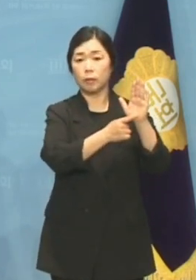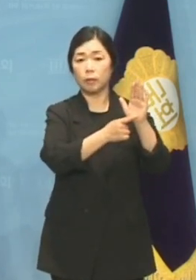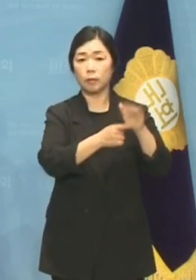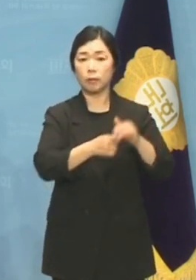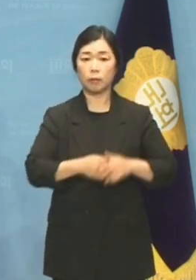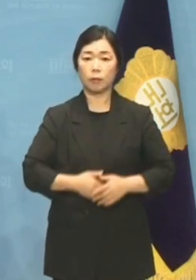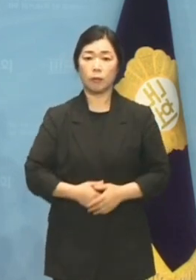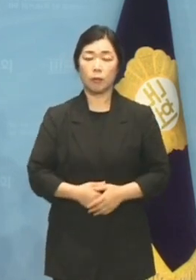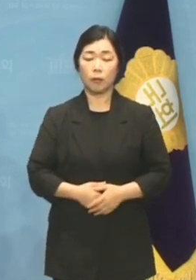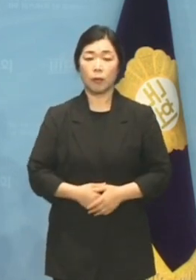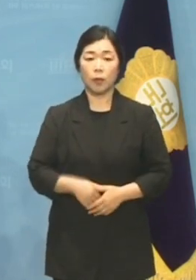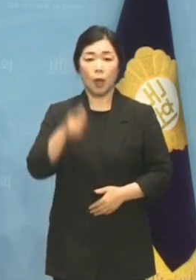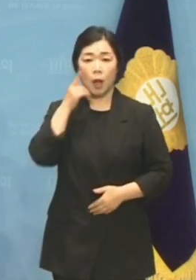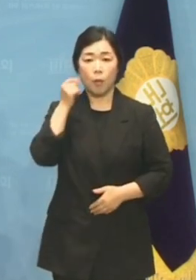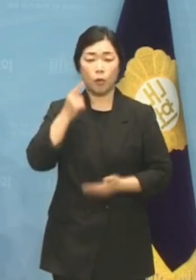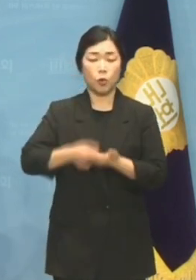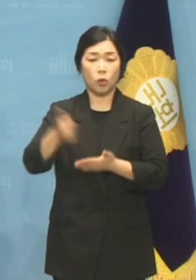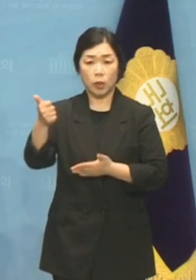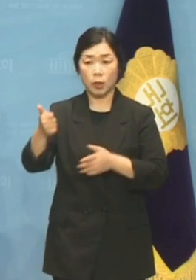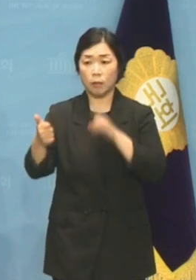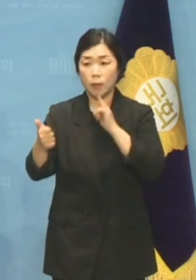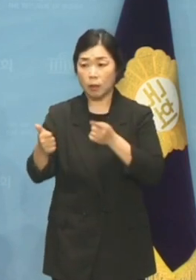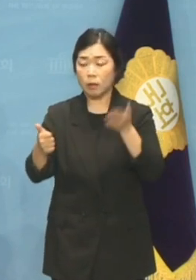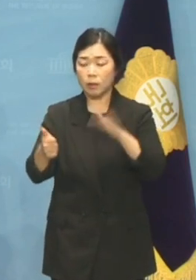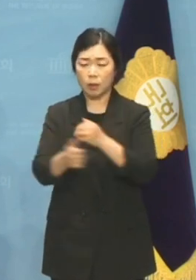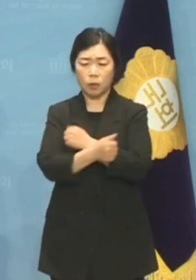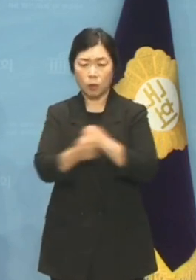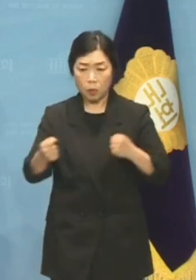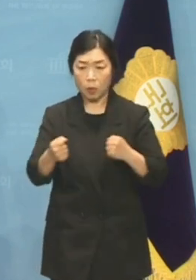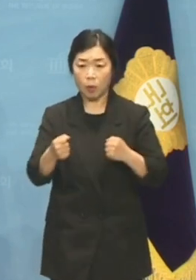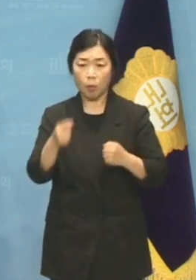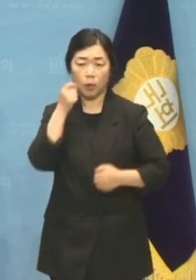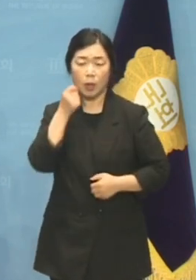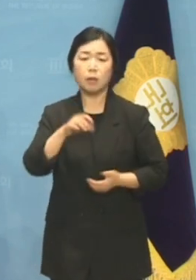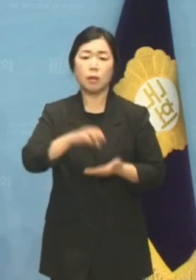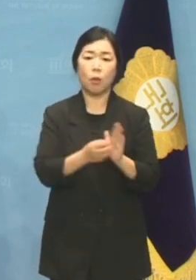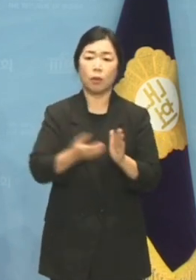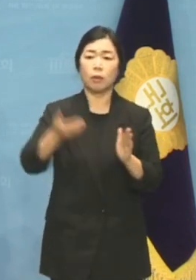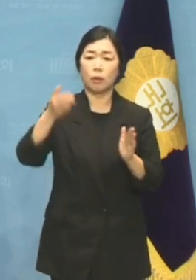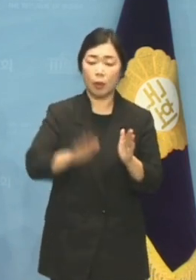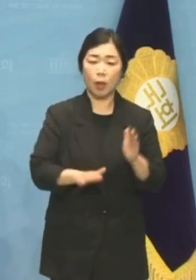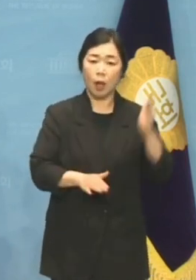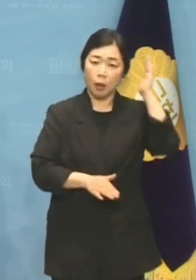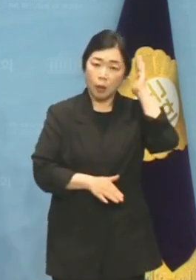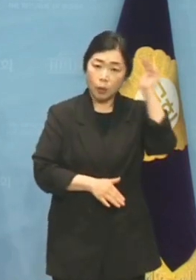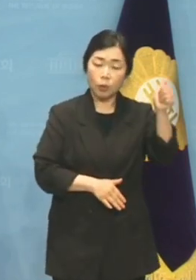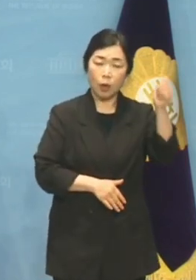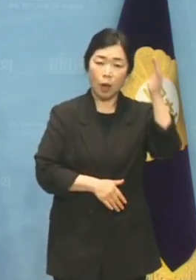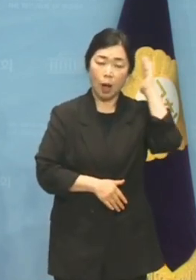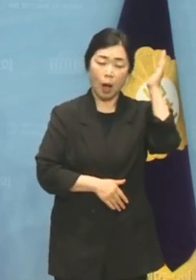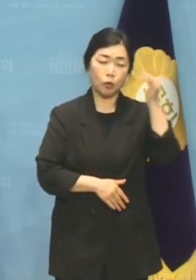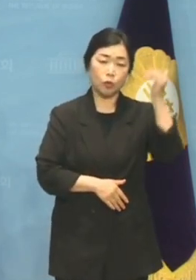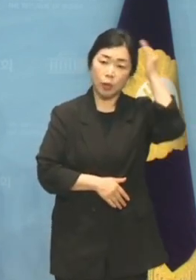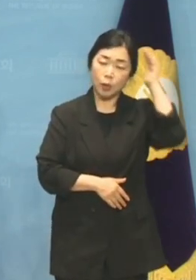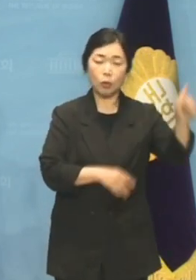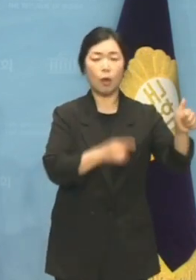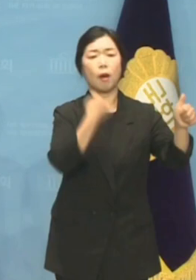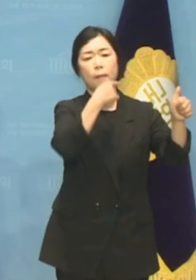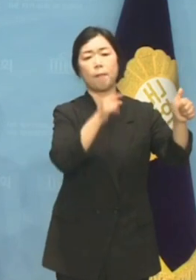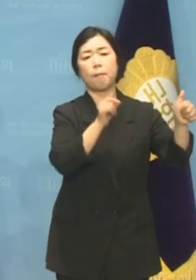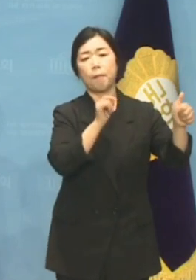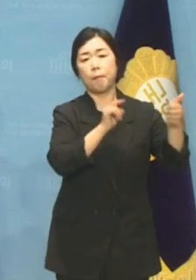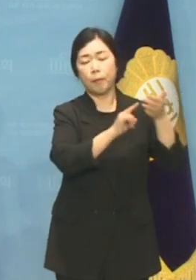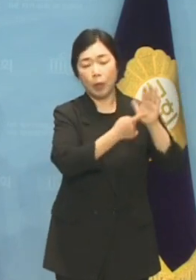주장했습니다. 일본 총리의 말이라도 용서할 수 없는데 대한민국 대통령의 입에서 나왔다니